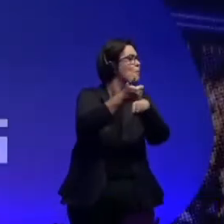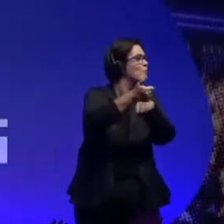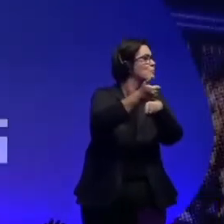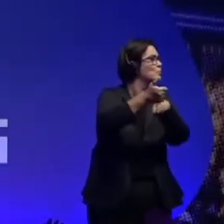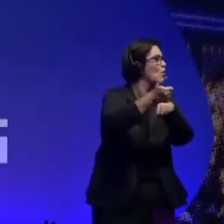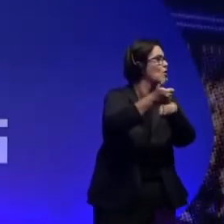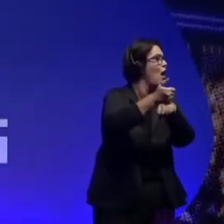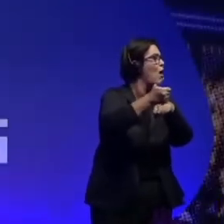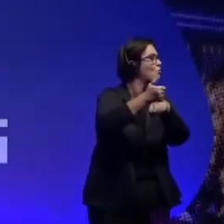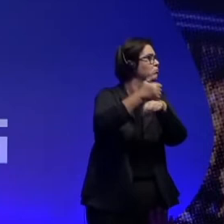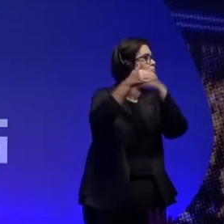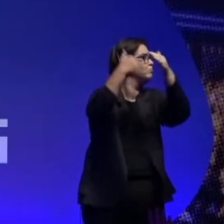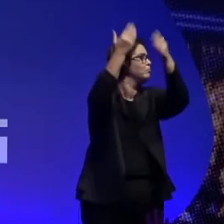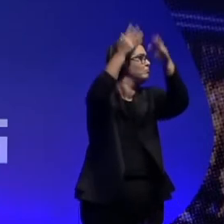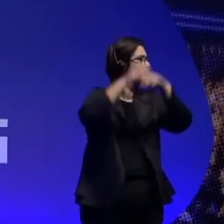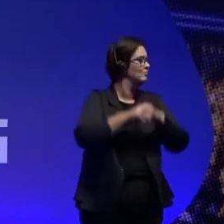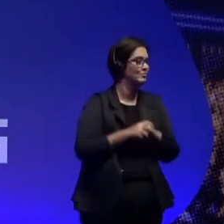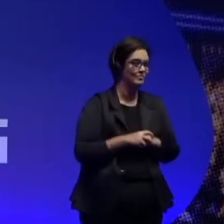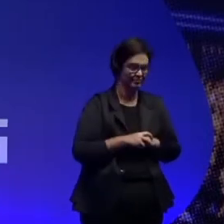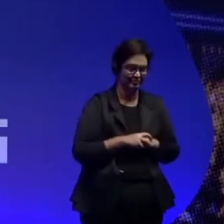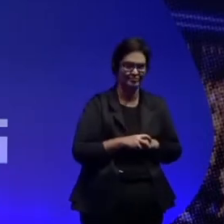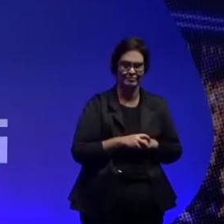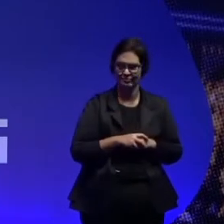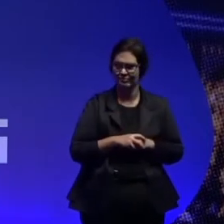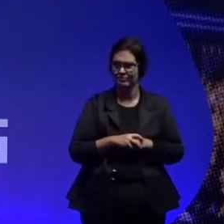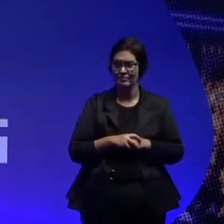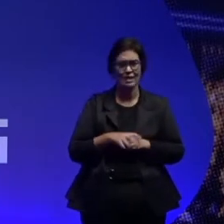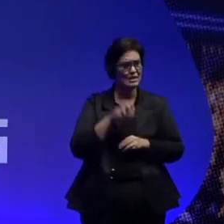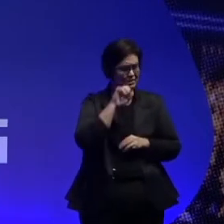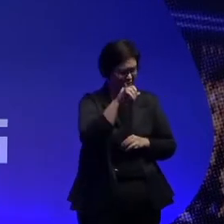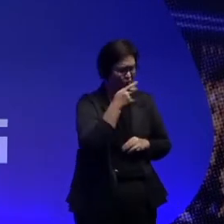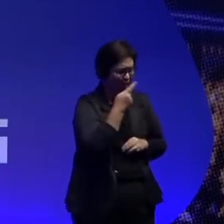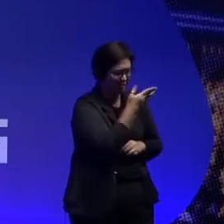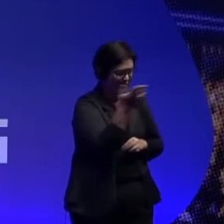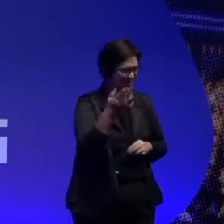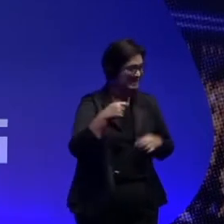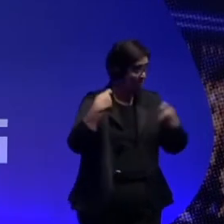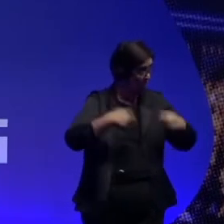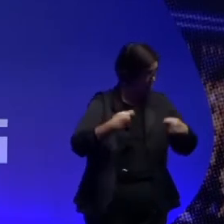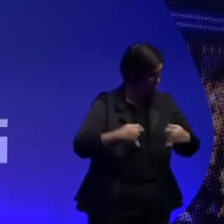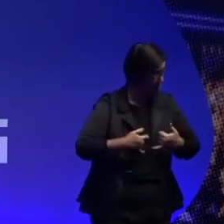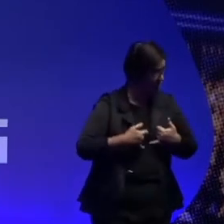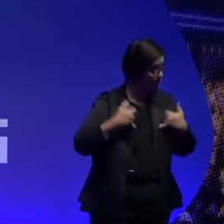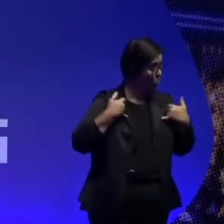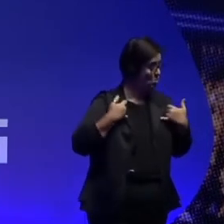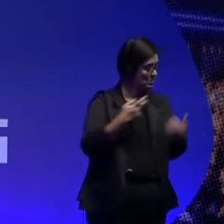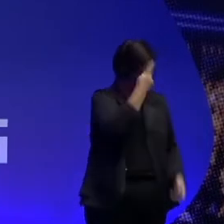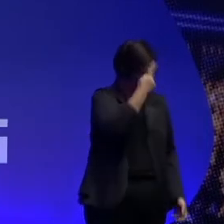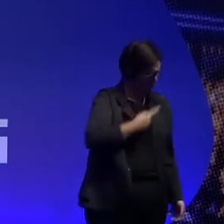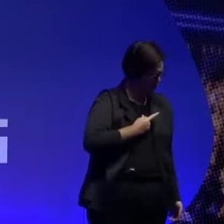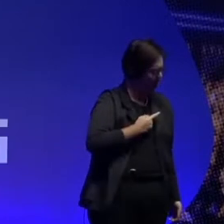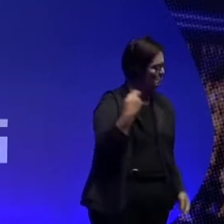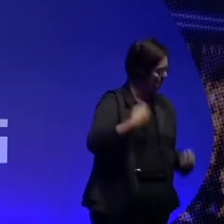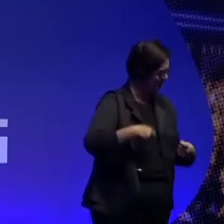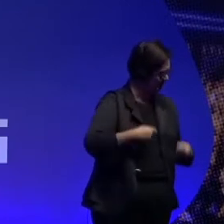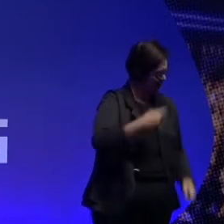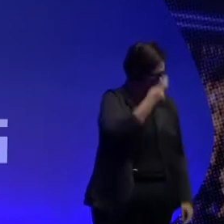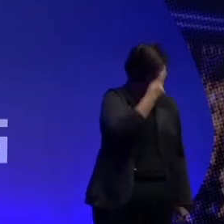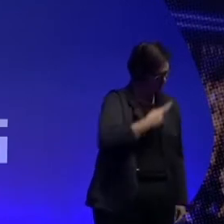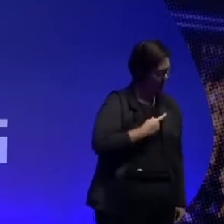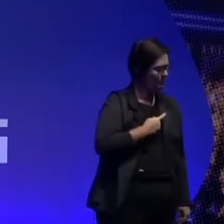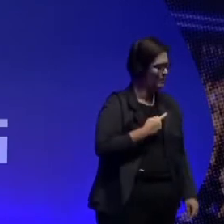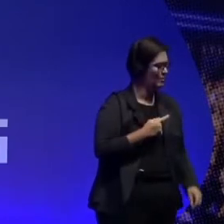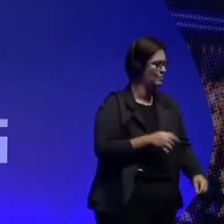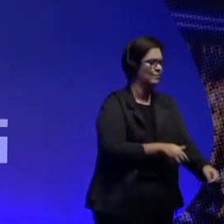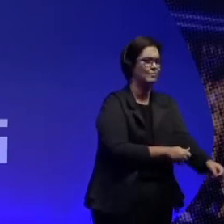quem se preocupa com a própria carreira. Muito bem. Se eu falar que você tem que ser egoísta com a sua própria carreira, faz sentido ou não?